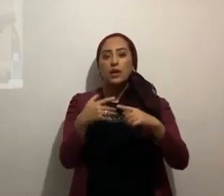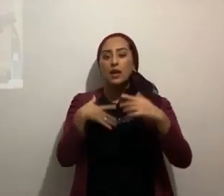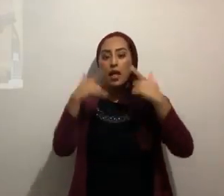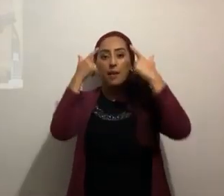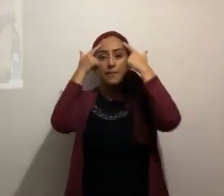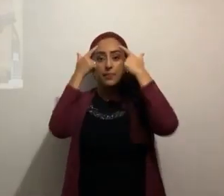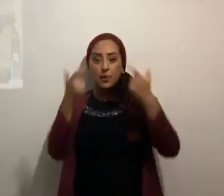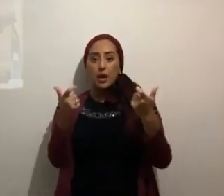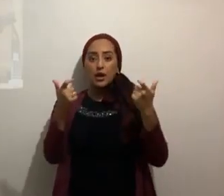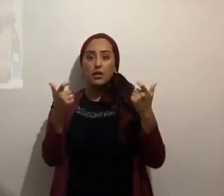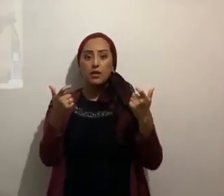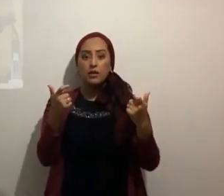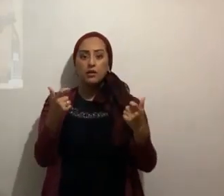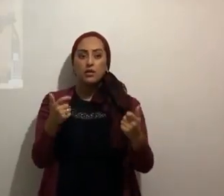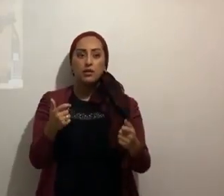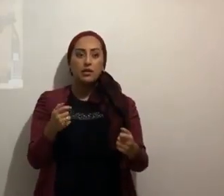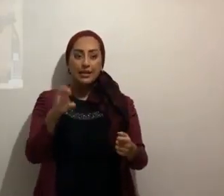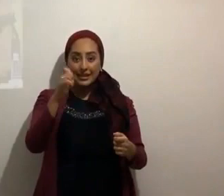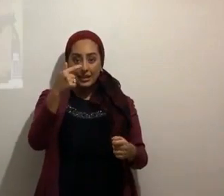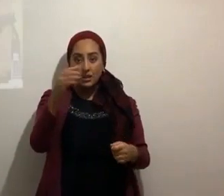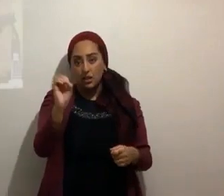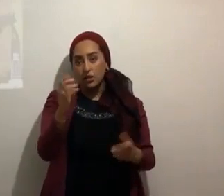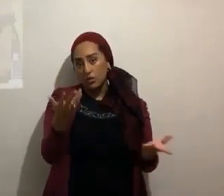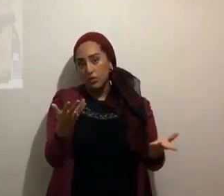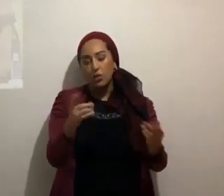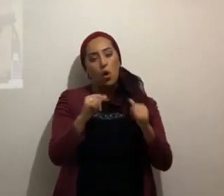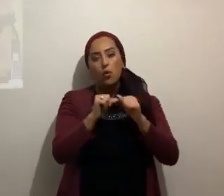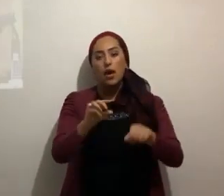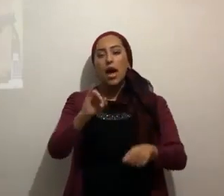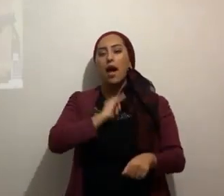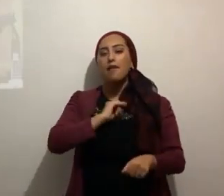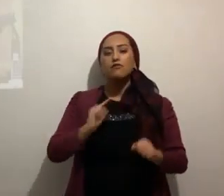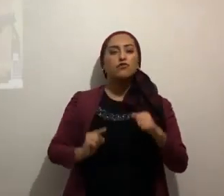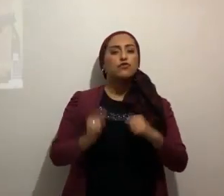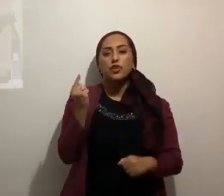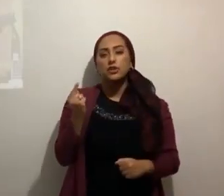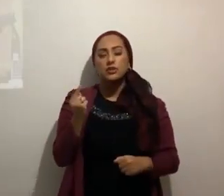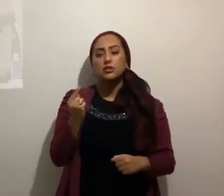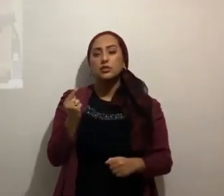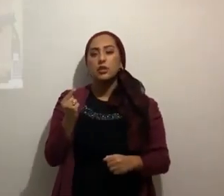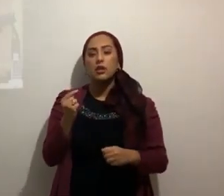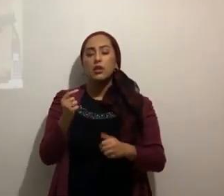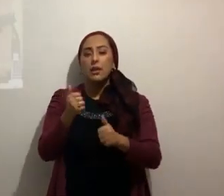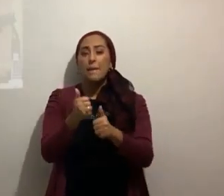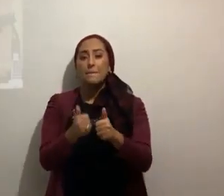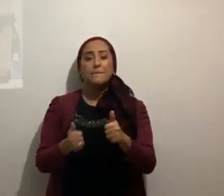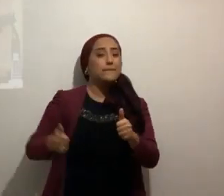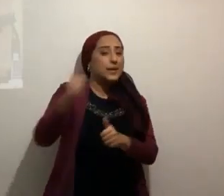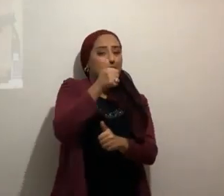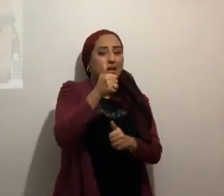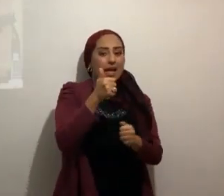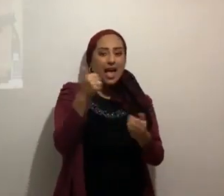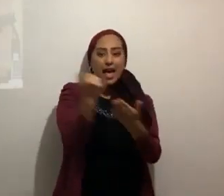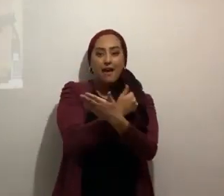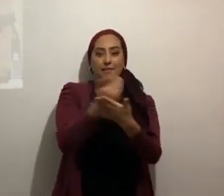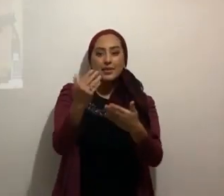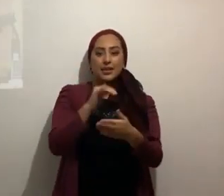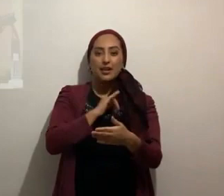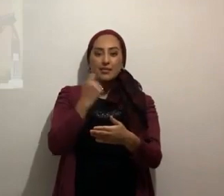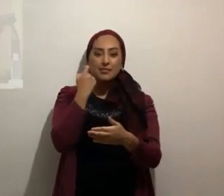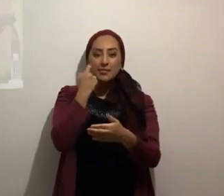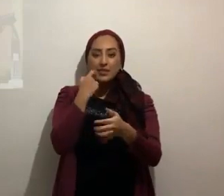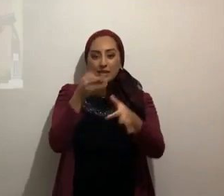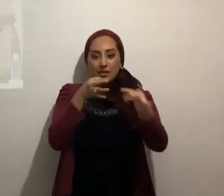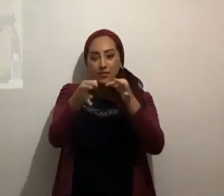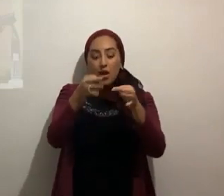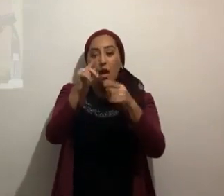orgullo, o sea, el ego, el siempre yo primero, sobrepasa todo lo que yo acabo de explicar, es